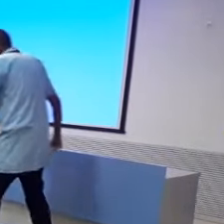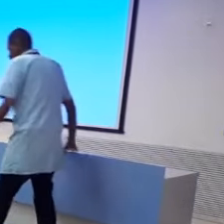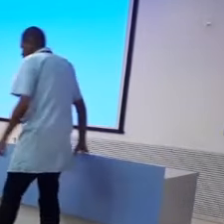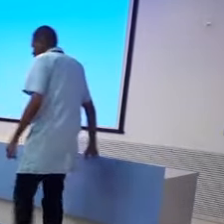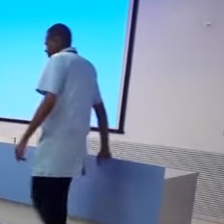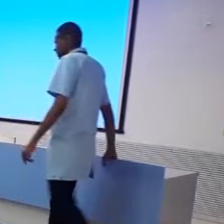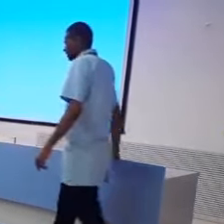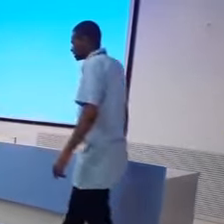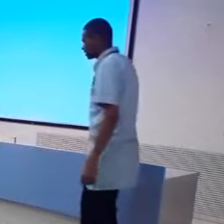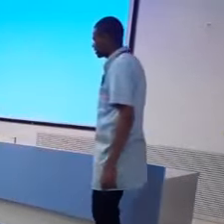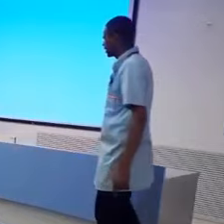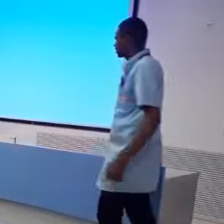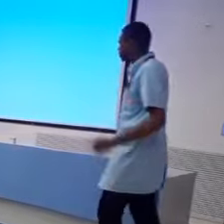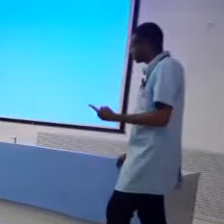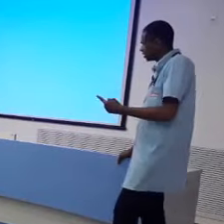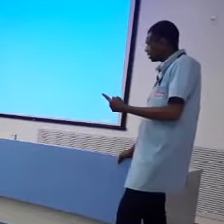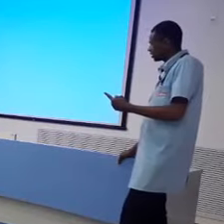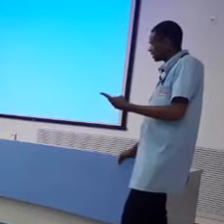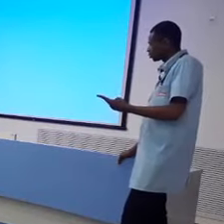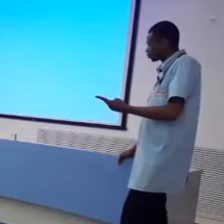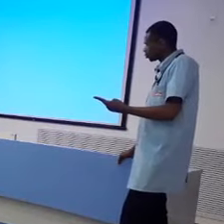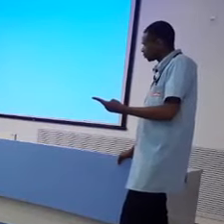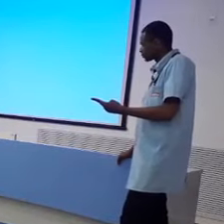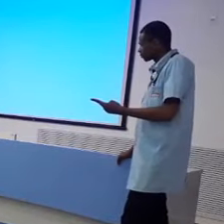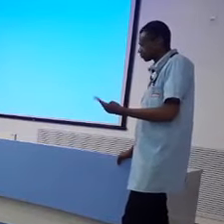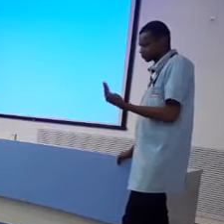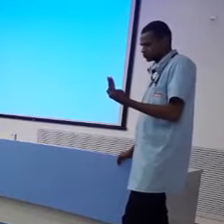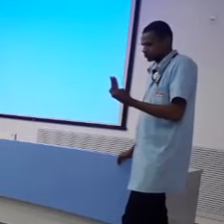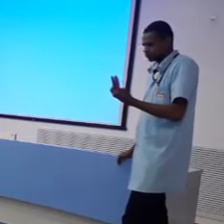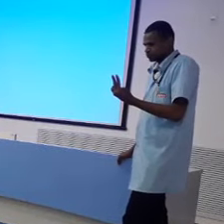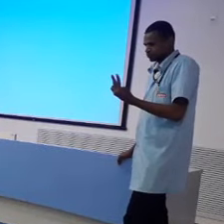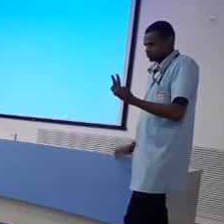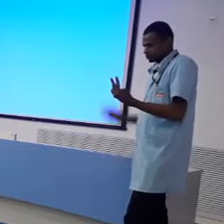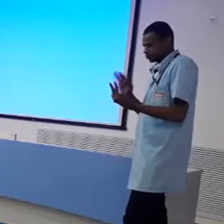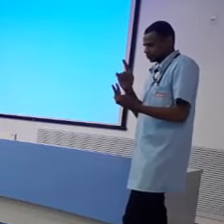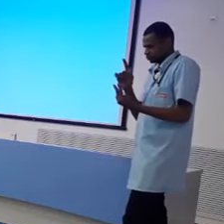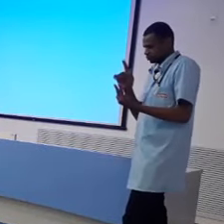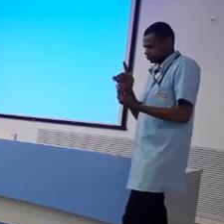Essa em 510 aqui, ela é TIG. TIG eletrodo.